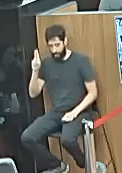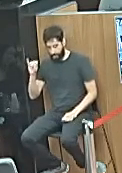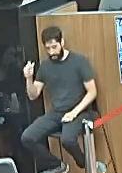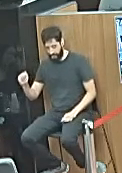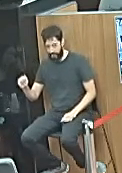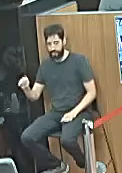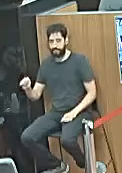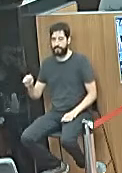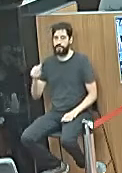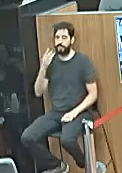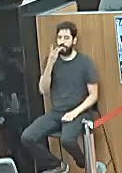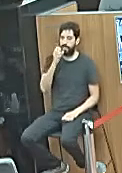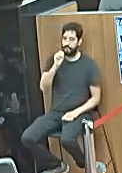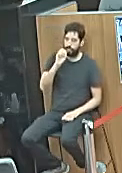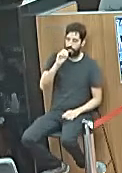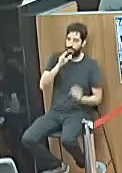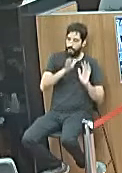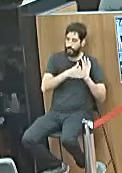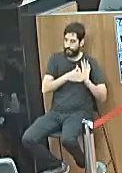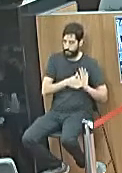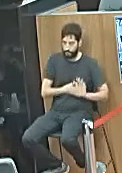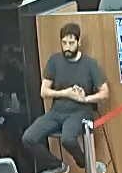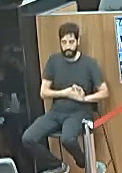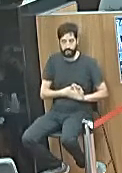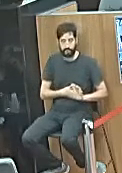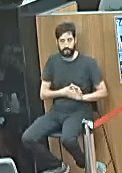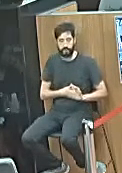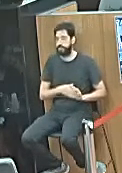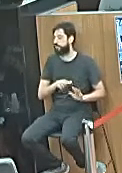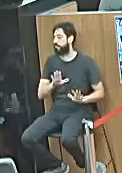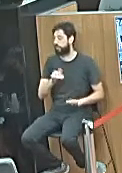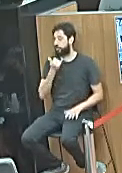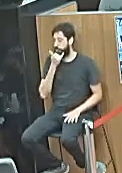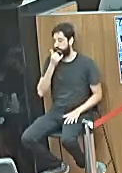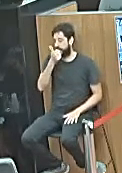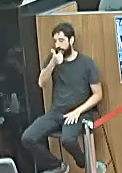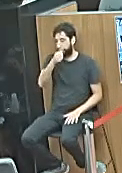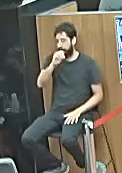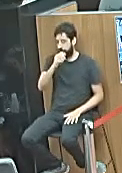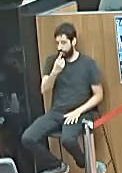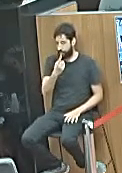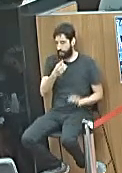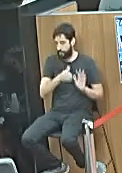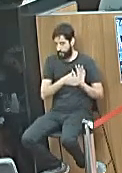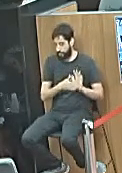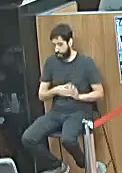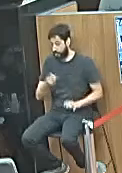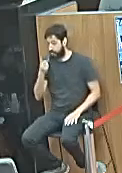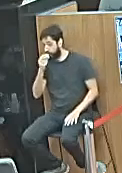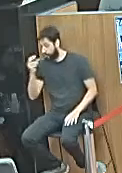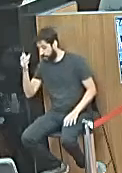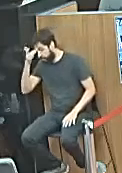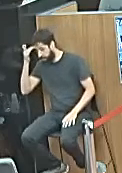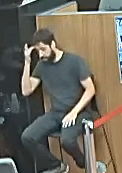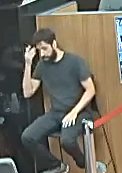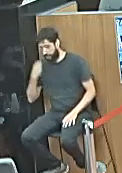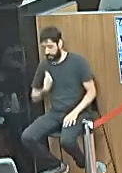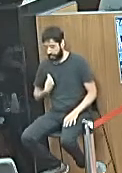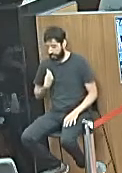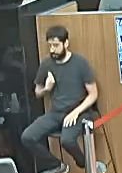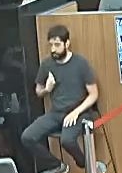380 propostas não sentem uma proposta de um total de 200 pessoas participando